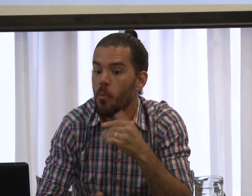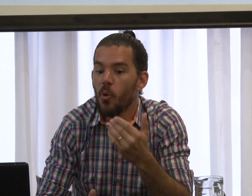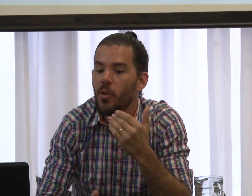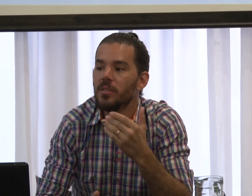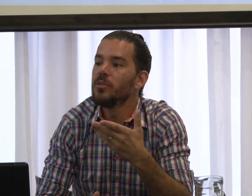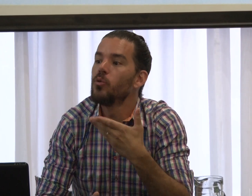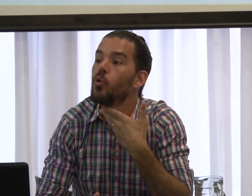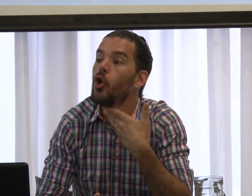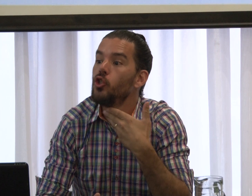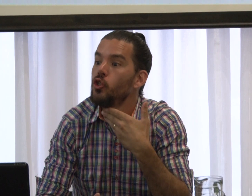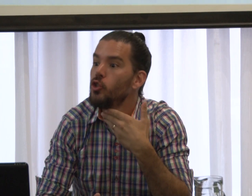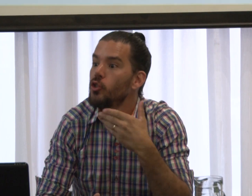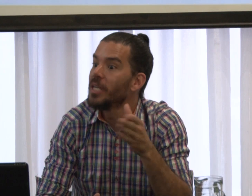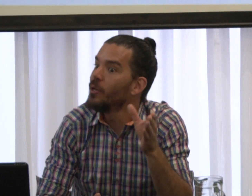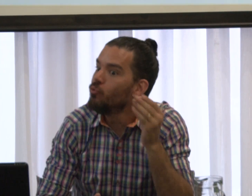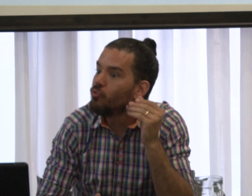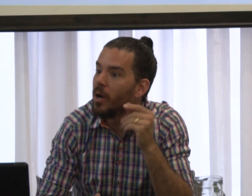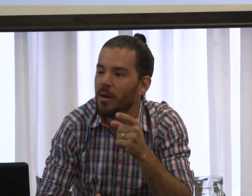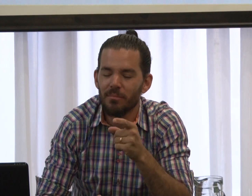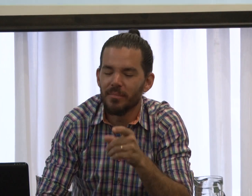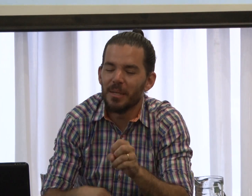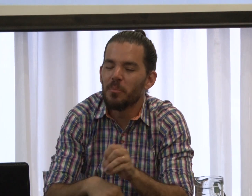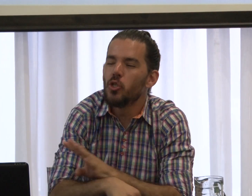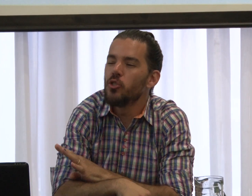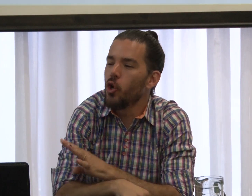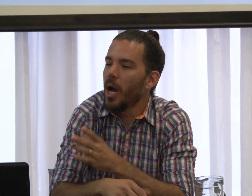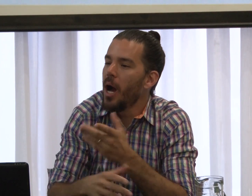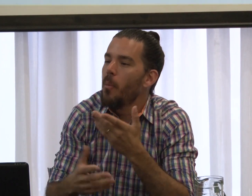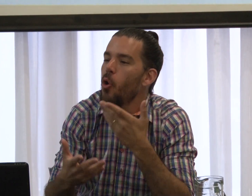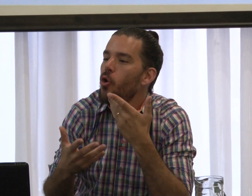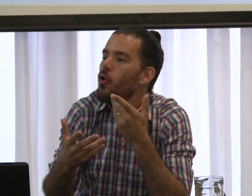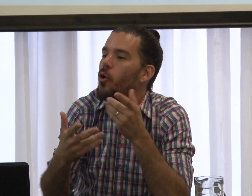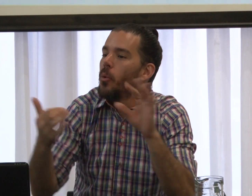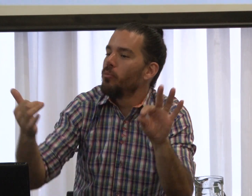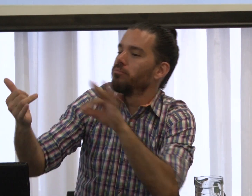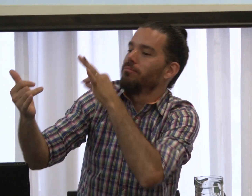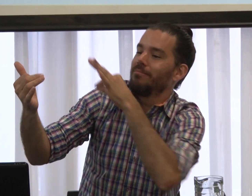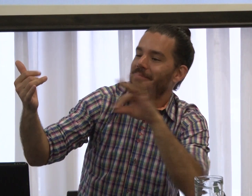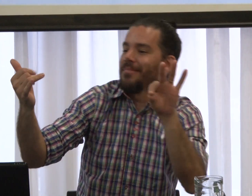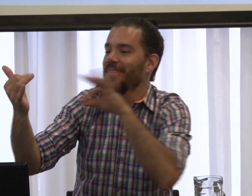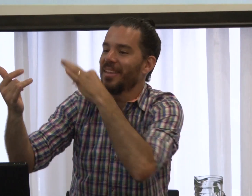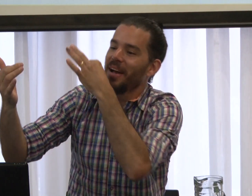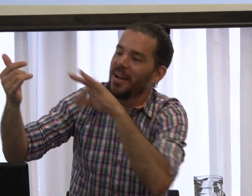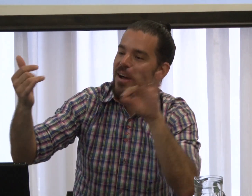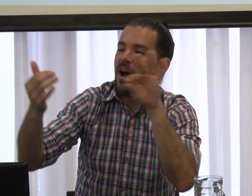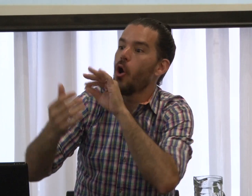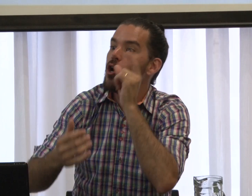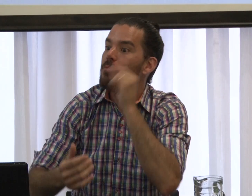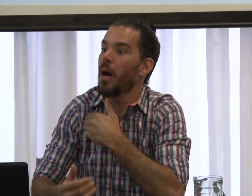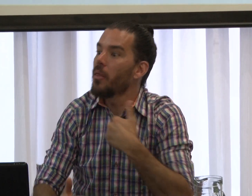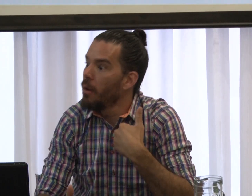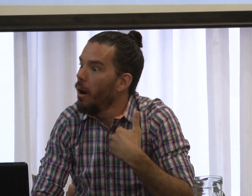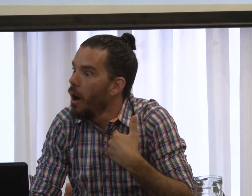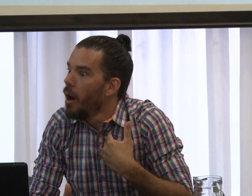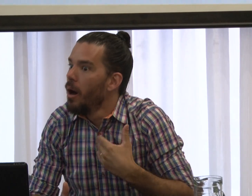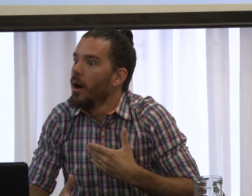opresión, este cierre, estas barreras, la prohibición de nuestra lengua porque era un idioma que parecía de los monos, que